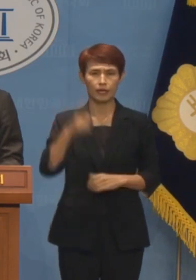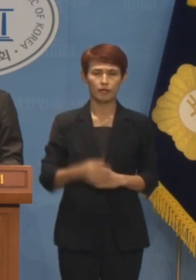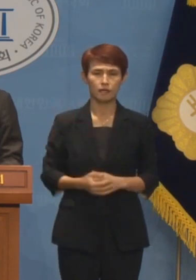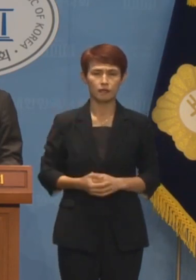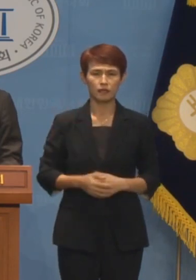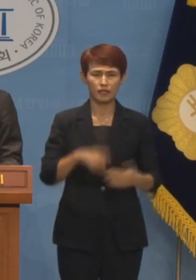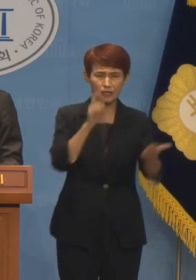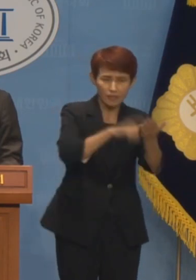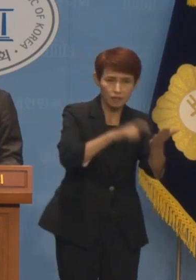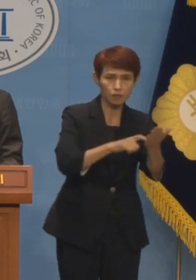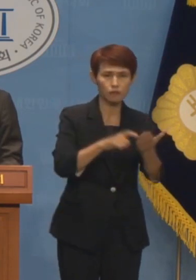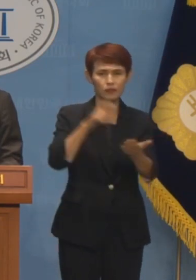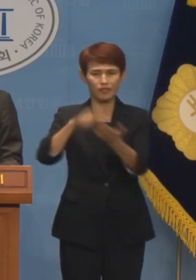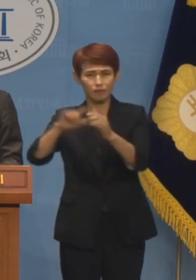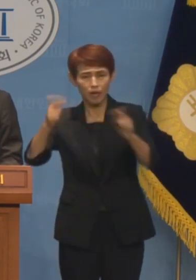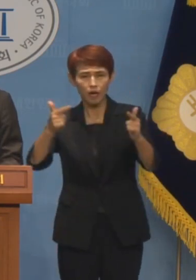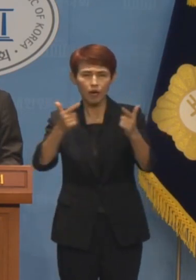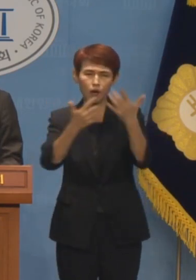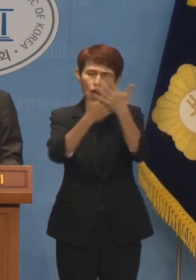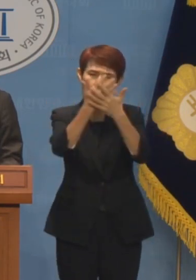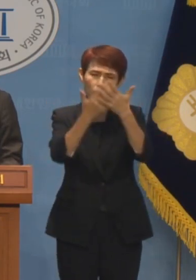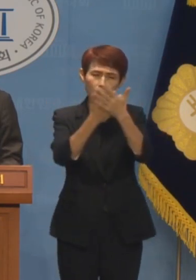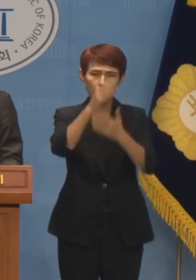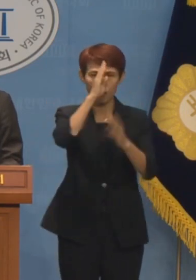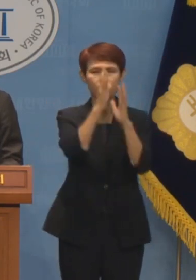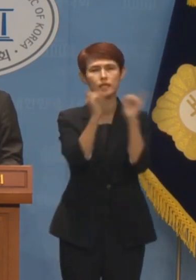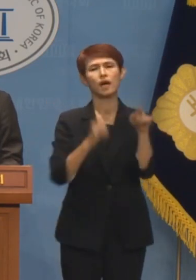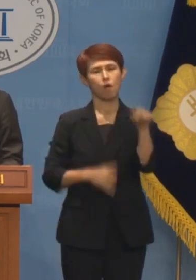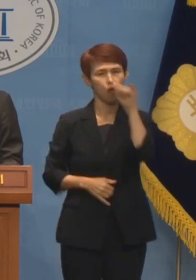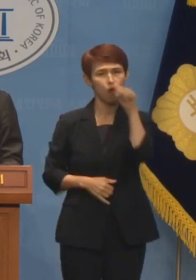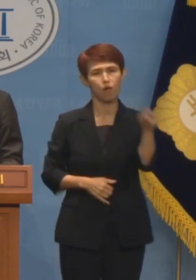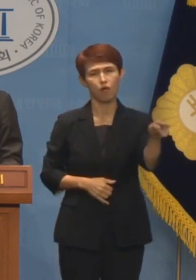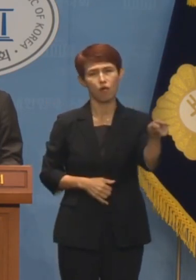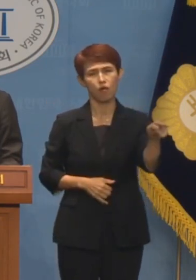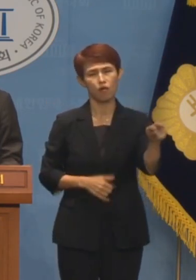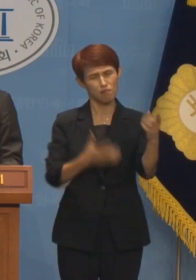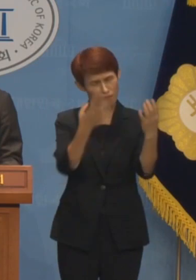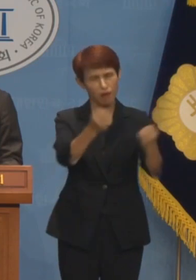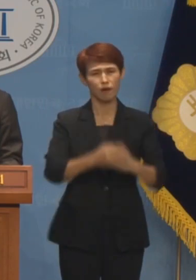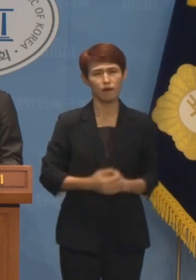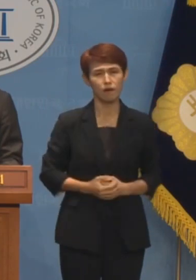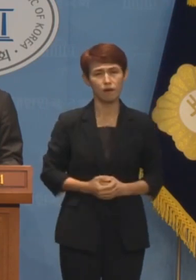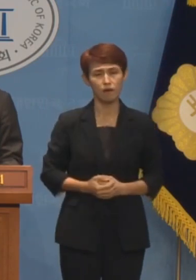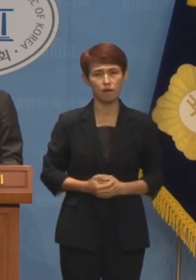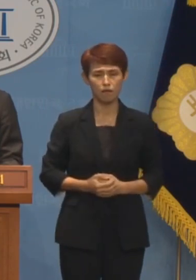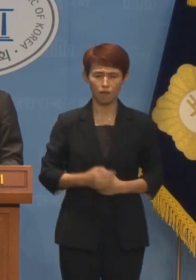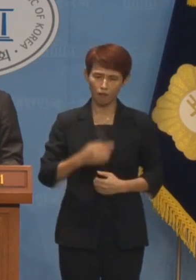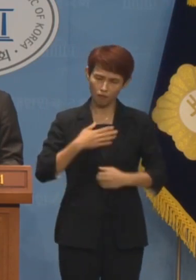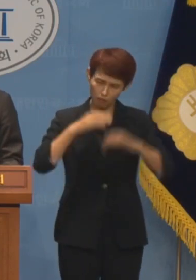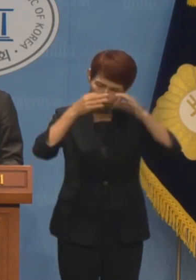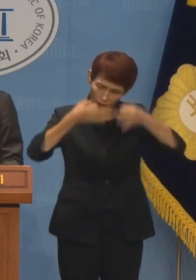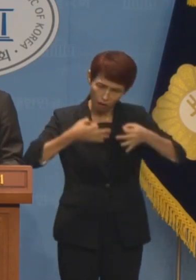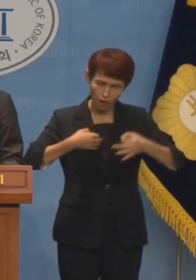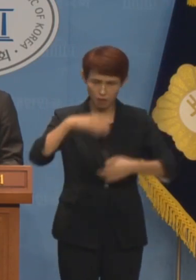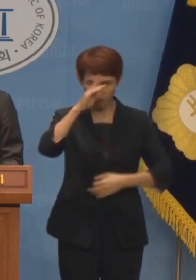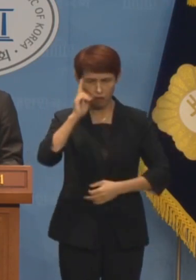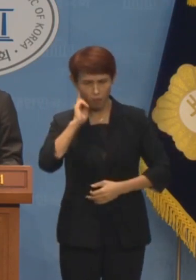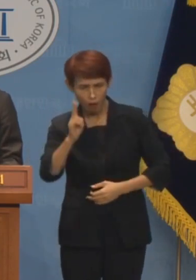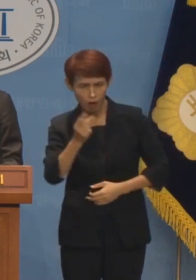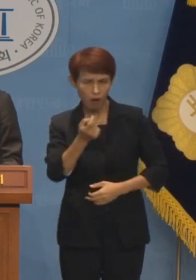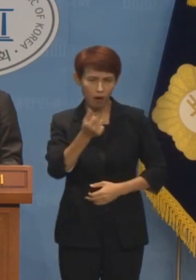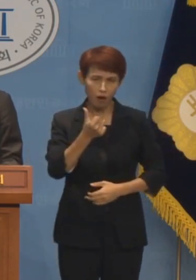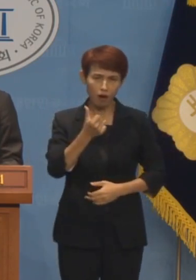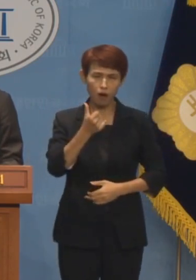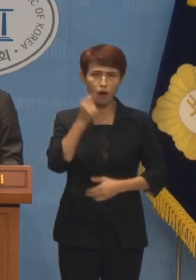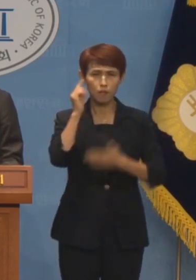응급과 비응급의 경계에 모호하게 걸쳐 있는 환자가 많고 스스로 자신의 질환을 판단하기